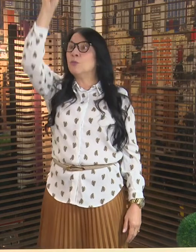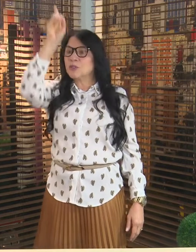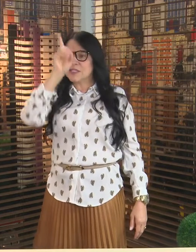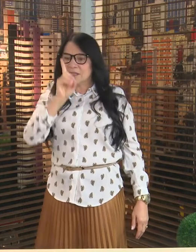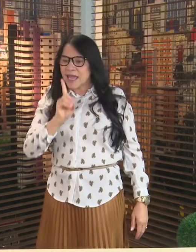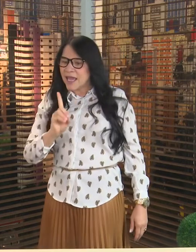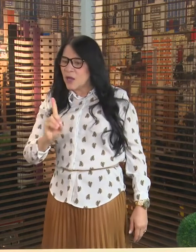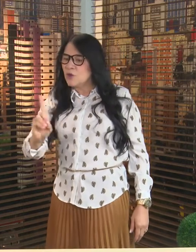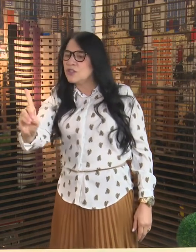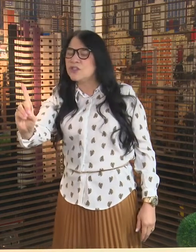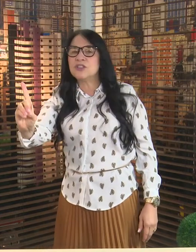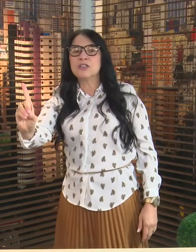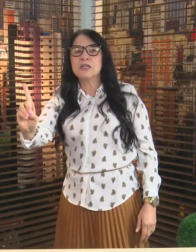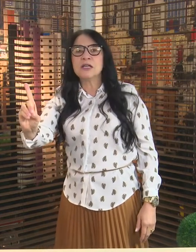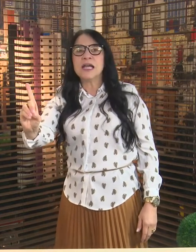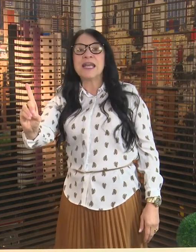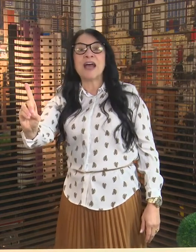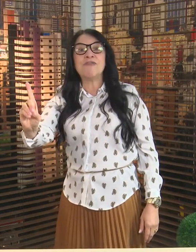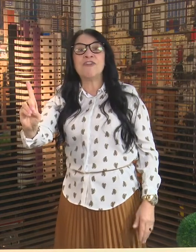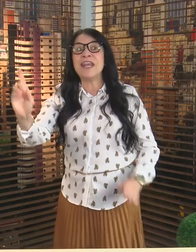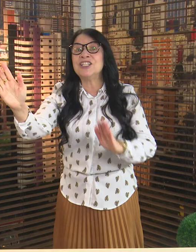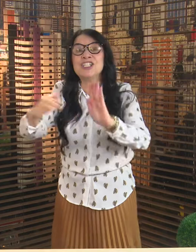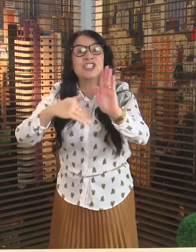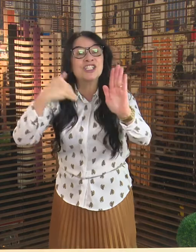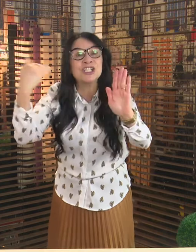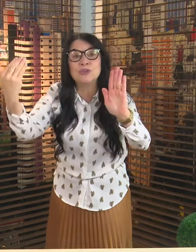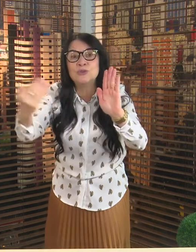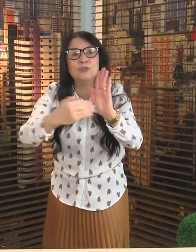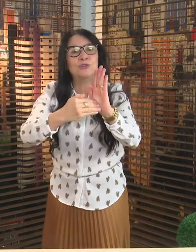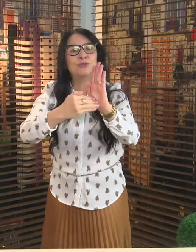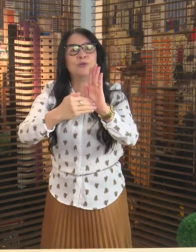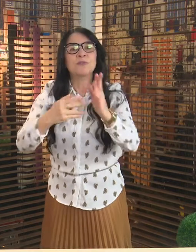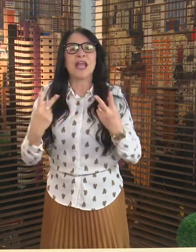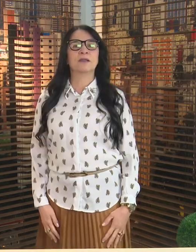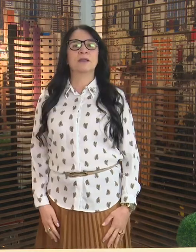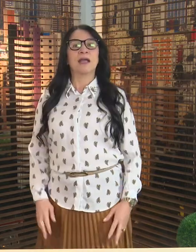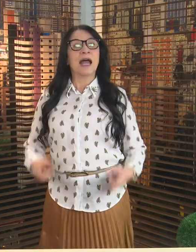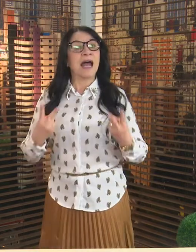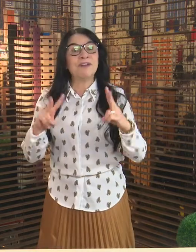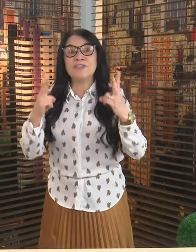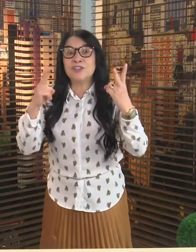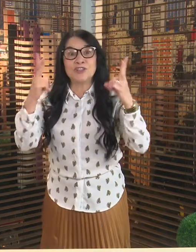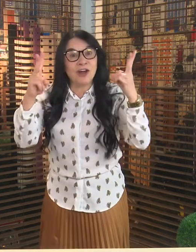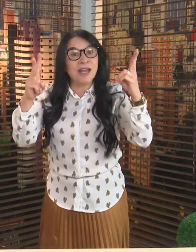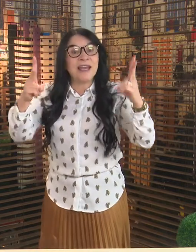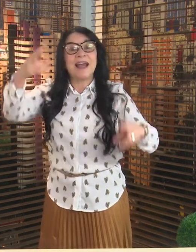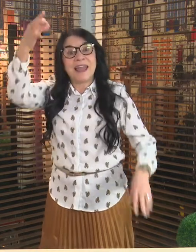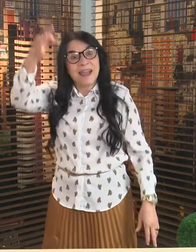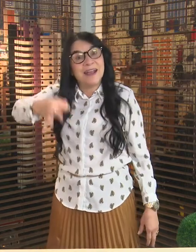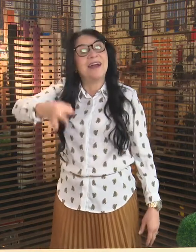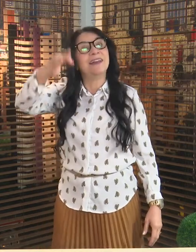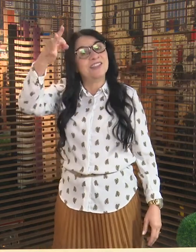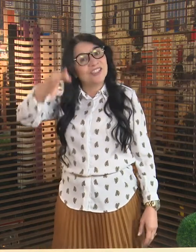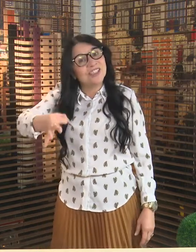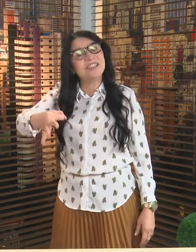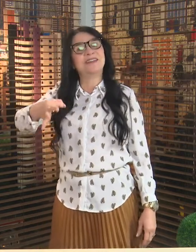colocamos Deus na frente de tudo, a vitória é